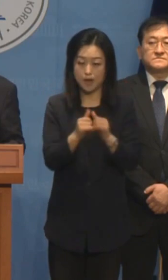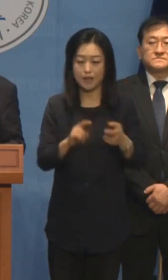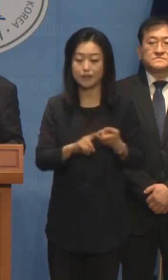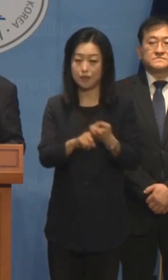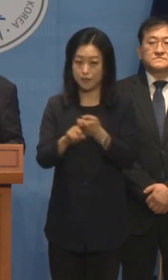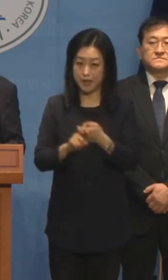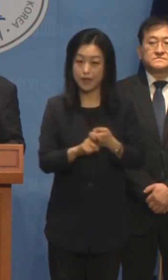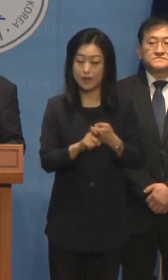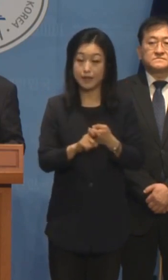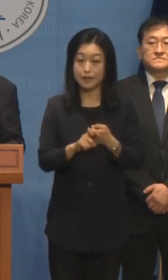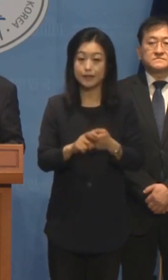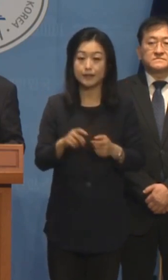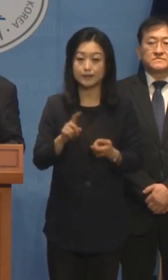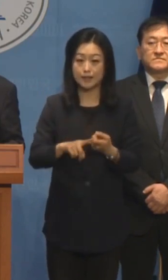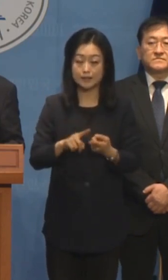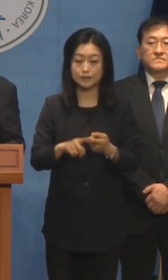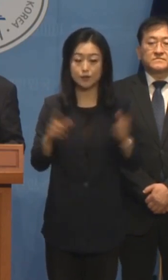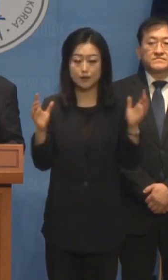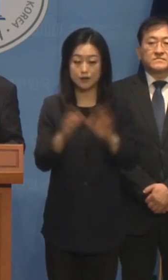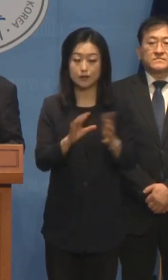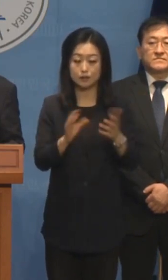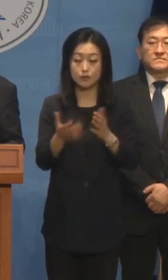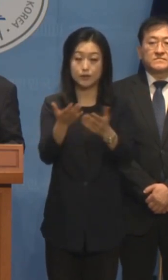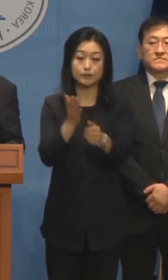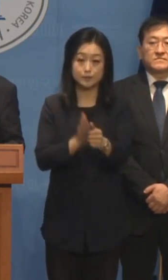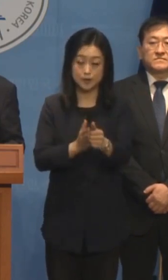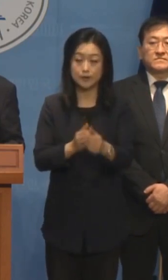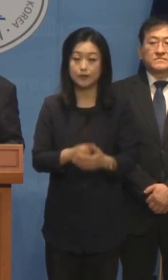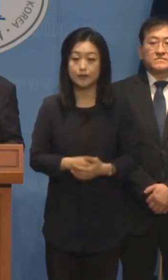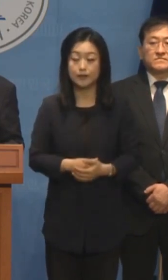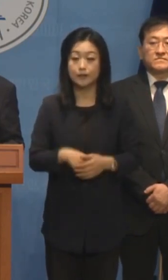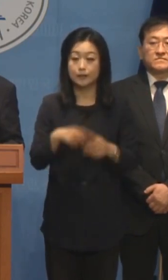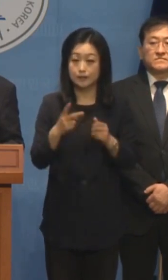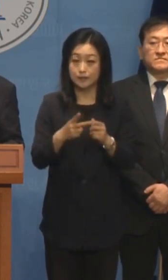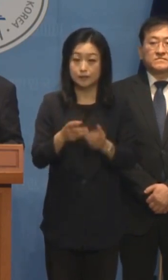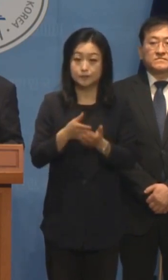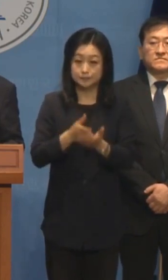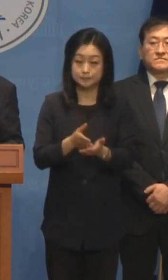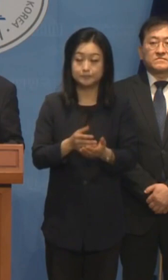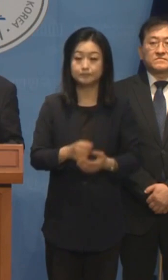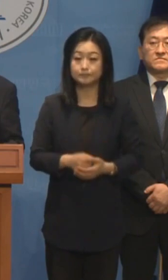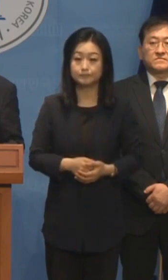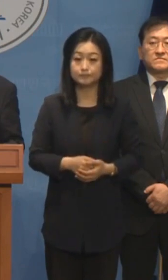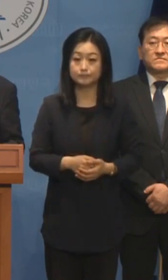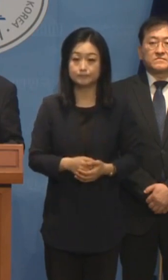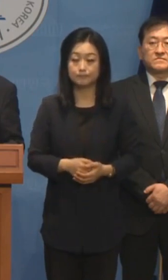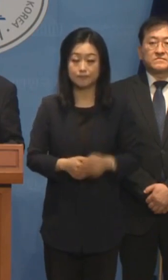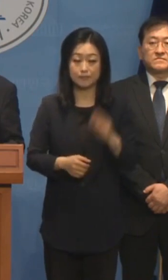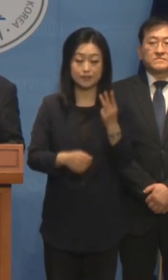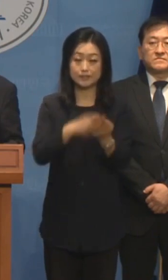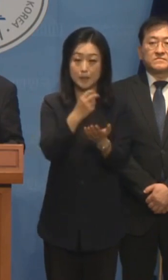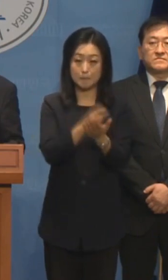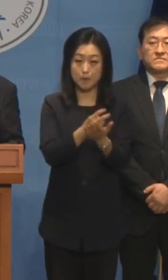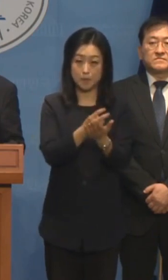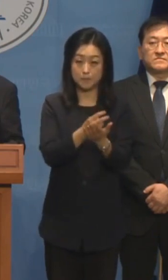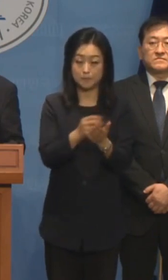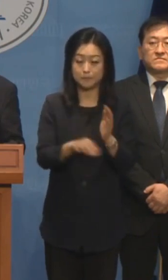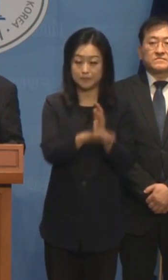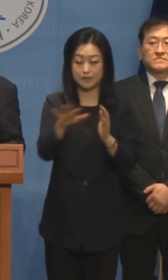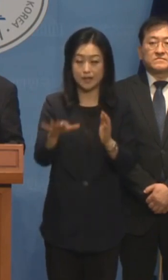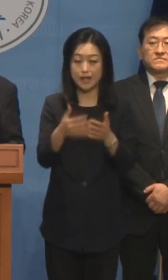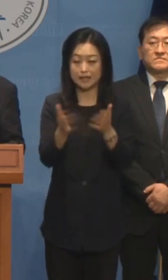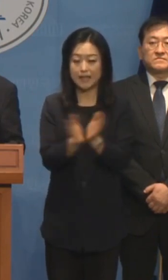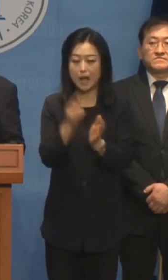입법 전략을 함께 논의해 주시기 바랍니다. 둘째, 검찰개혁 3법을 당론으로 채택해 주시고